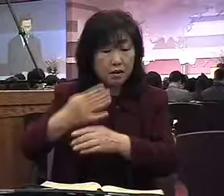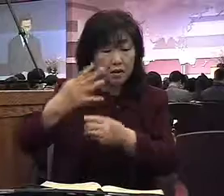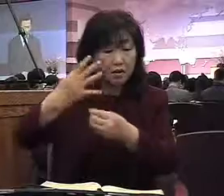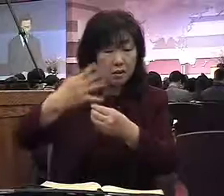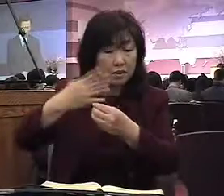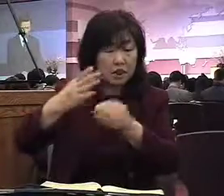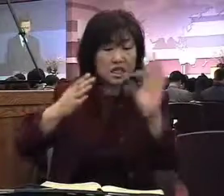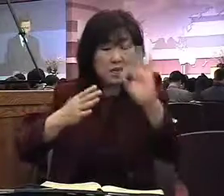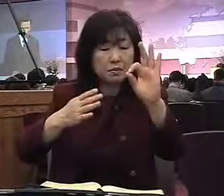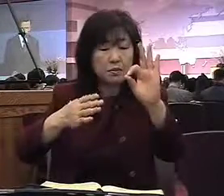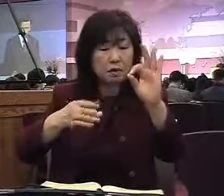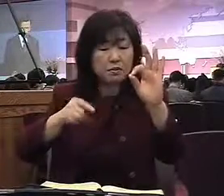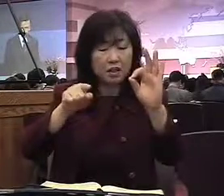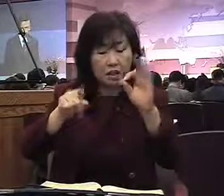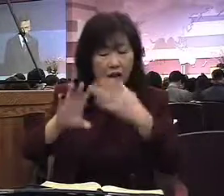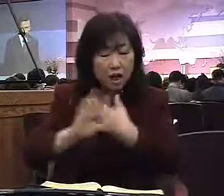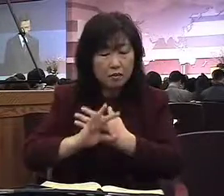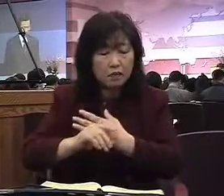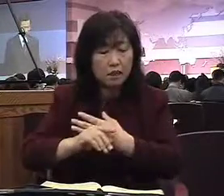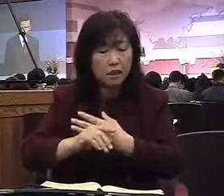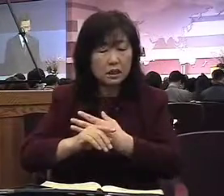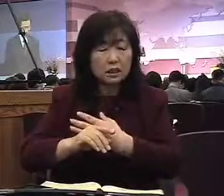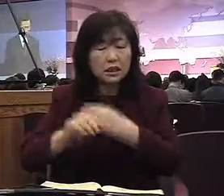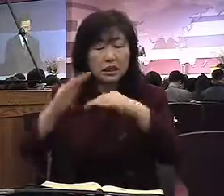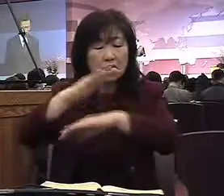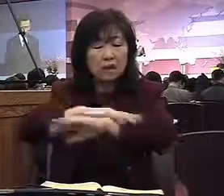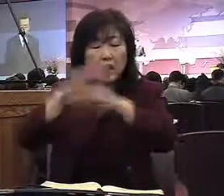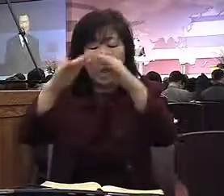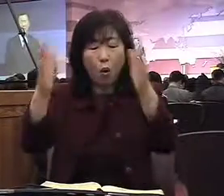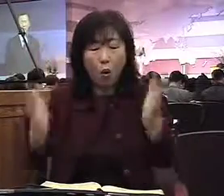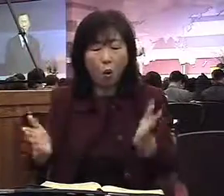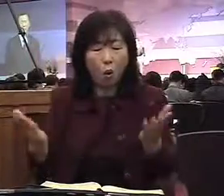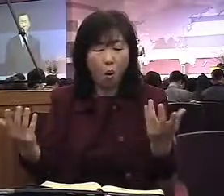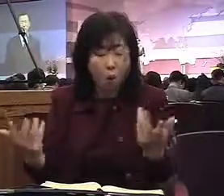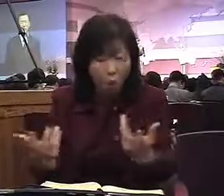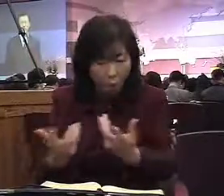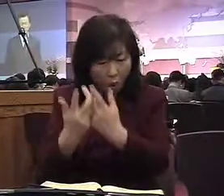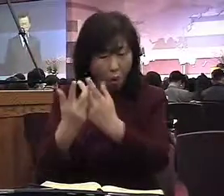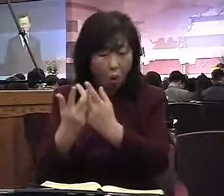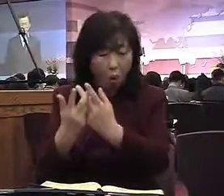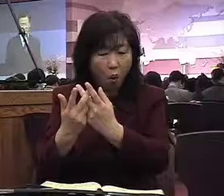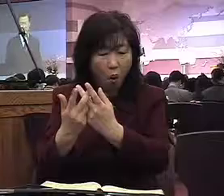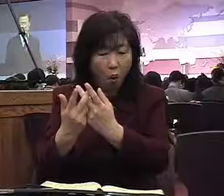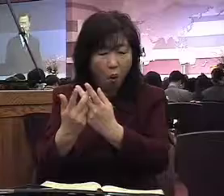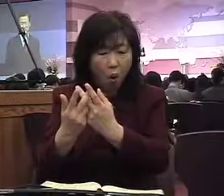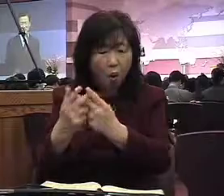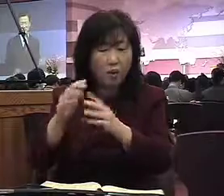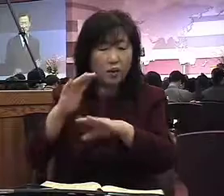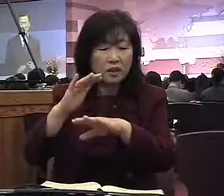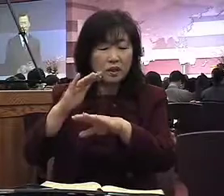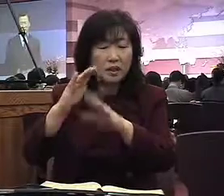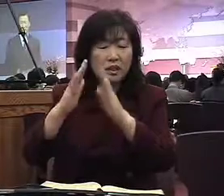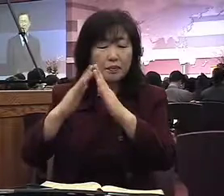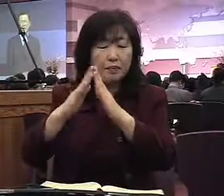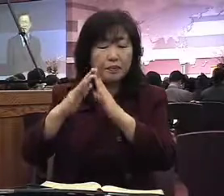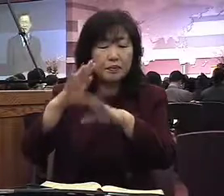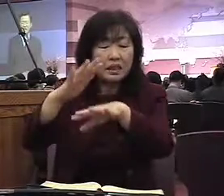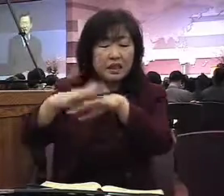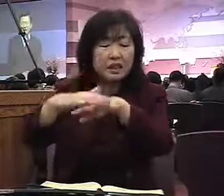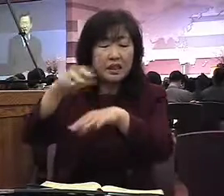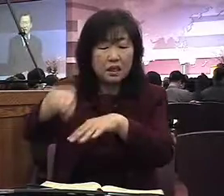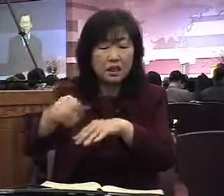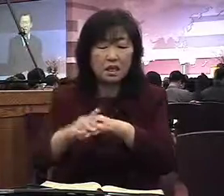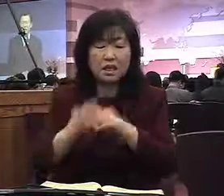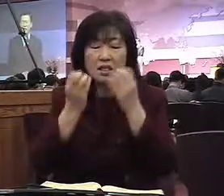10절에 보면 그리하면 내 창고가 가득히 차고 내 집들의 새 포도즙이 넘치리라 그렇게 약속했습니다.